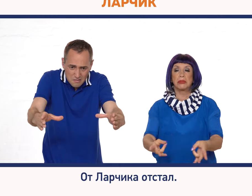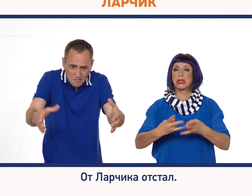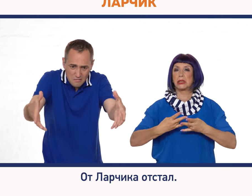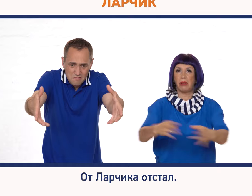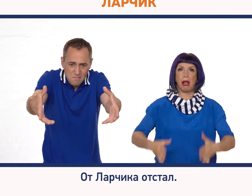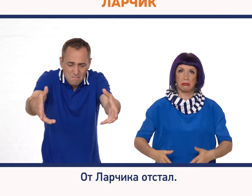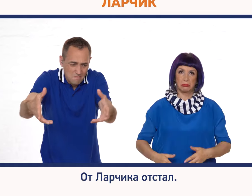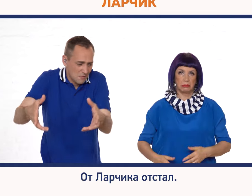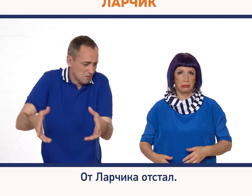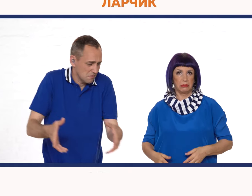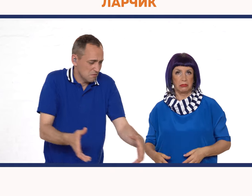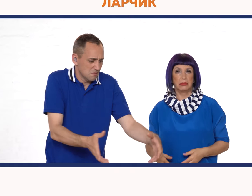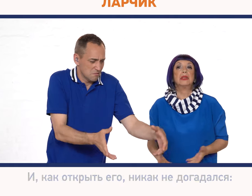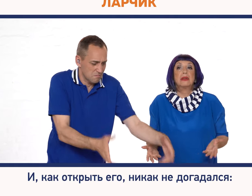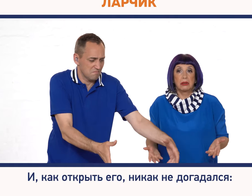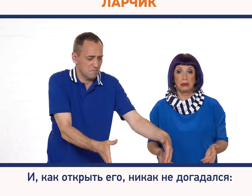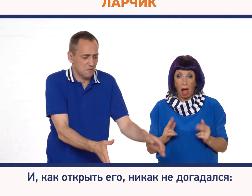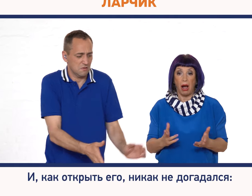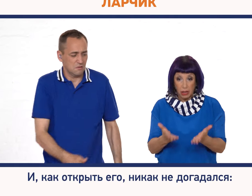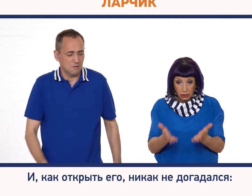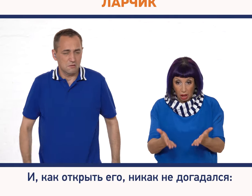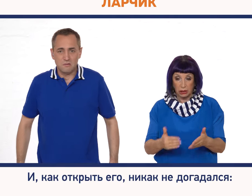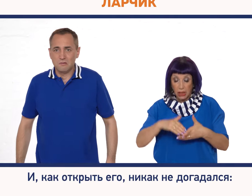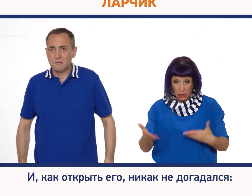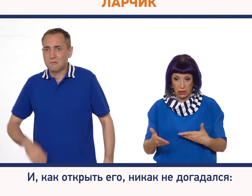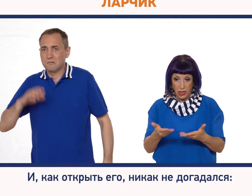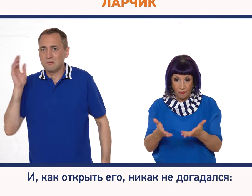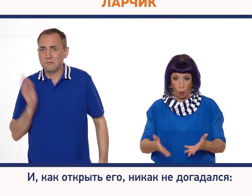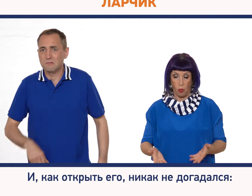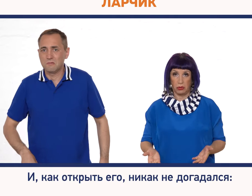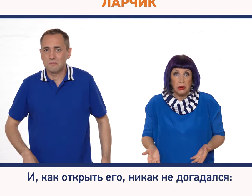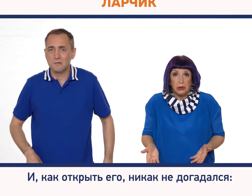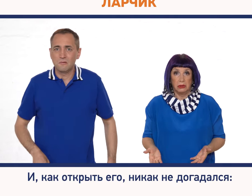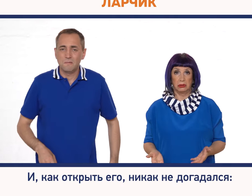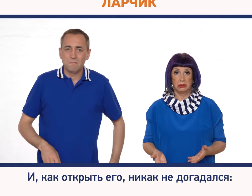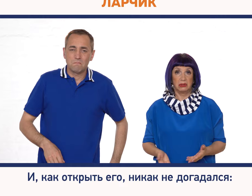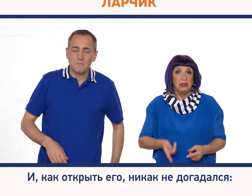ларчика отстал. И как открыть его?